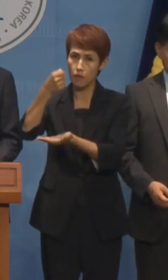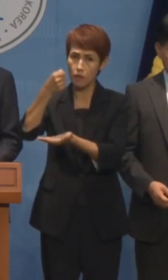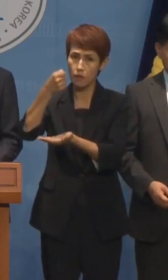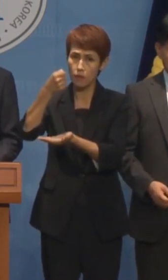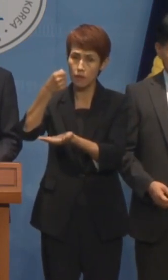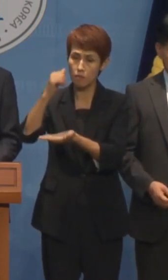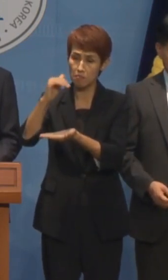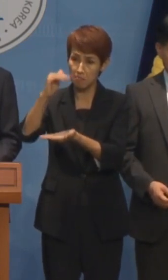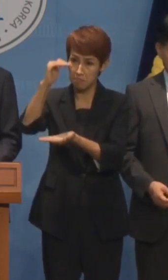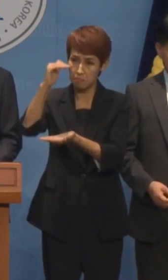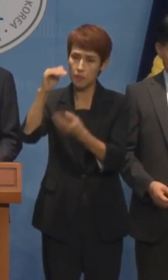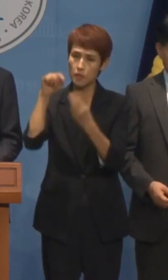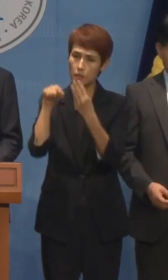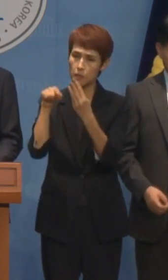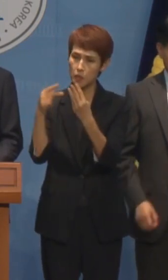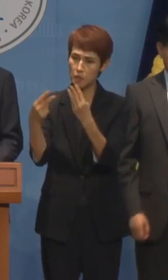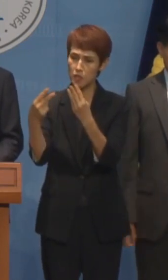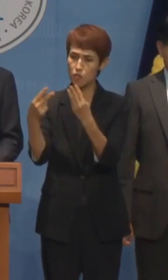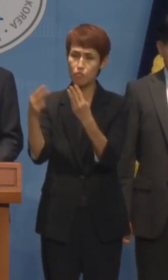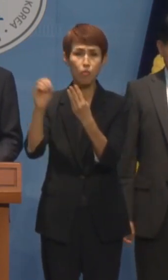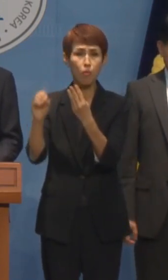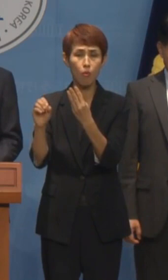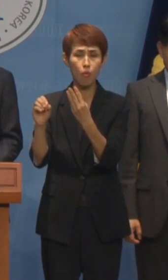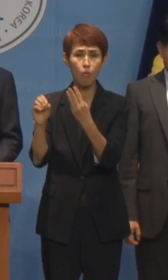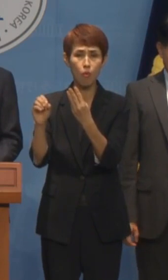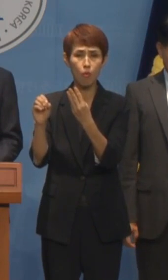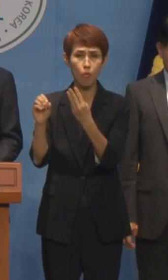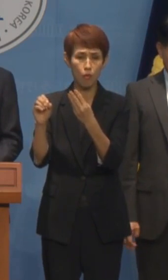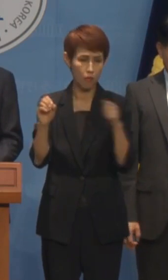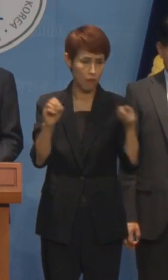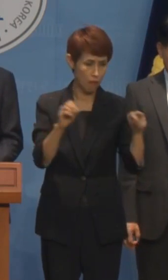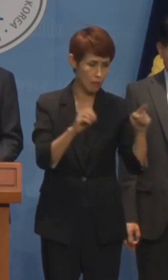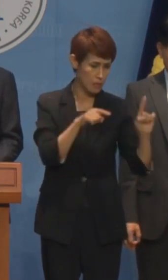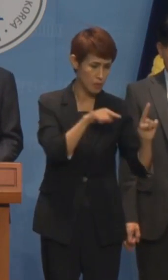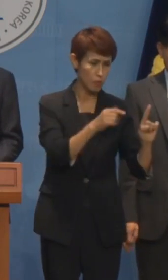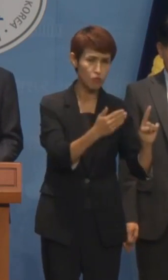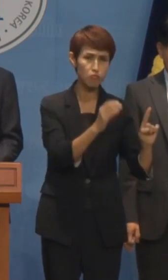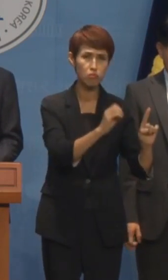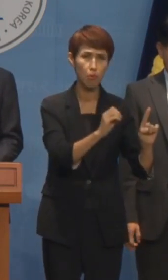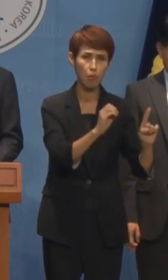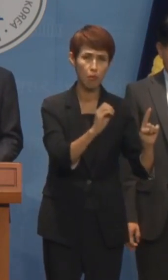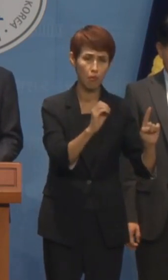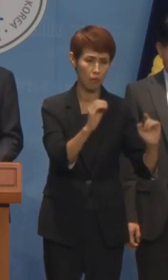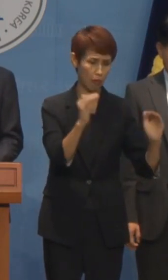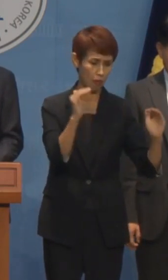예산 증가율이 3.2%의 절반에도 못 미치는